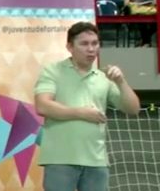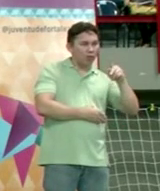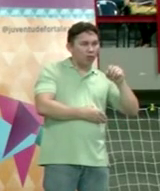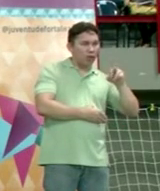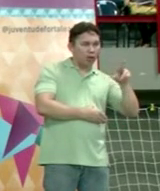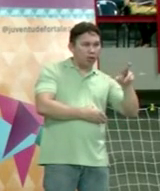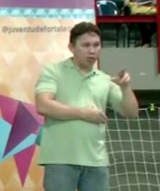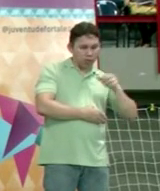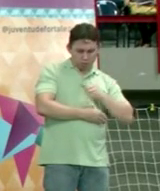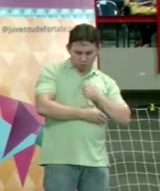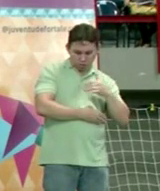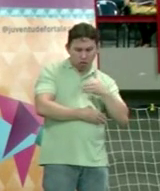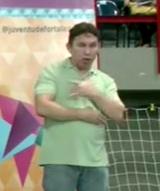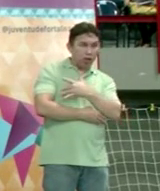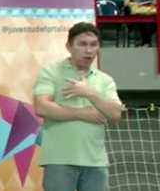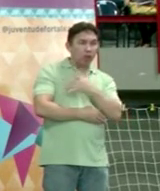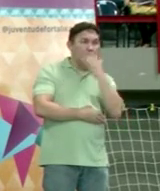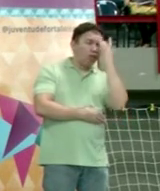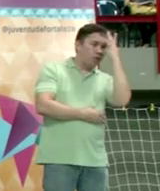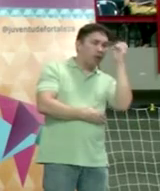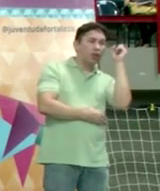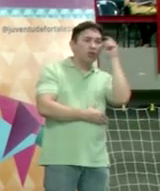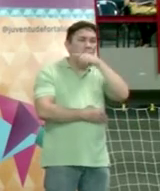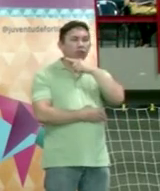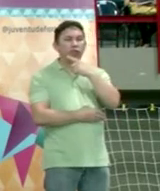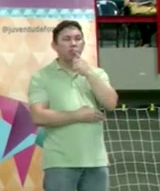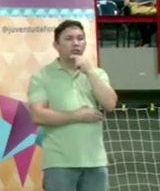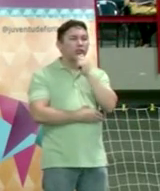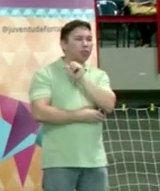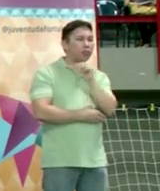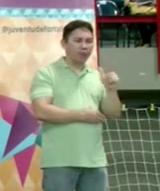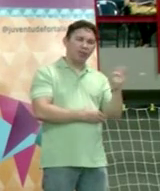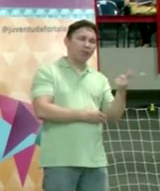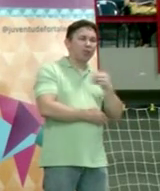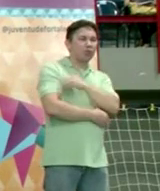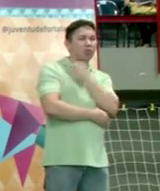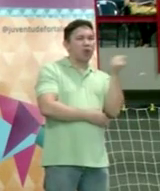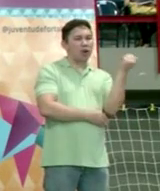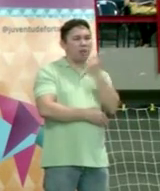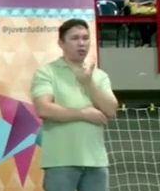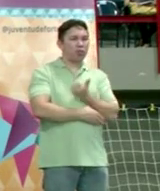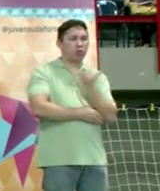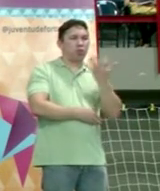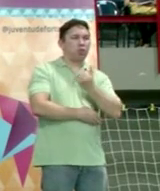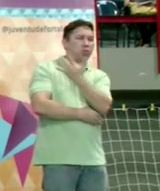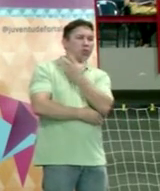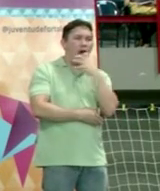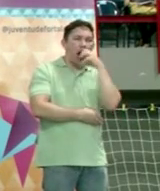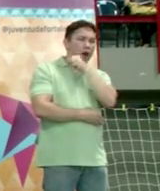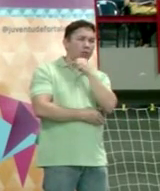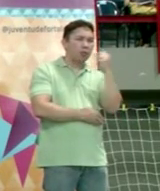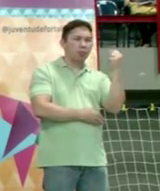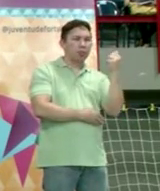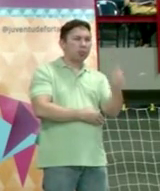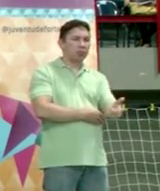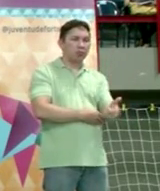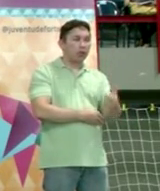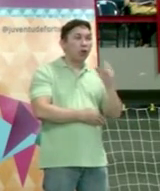o álcool vaporiza mais facilmente ou não do que a água? Vaporiza, ele é mais volátil. Então o que é que